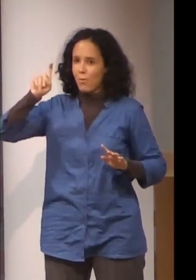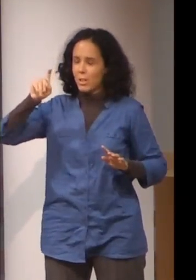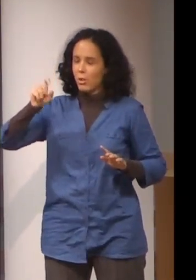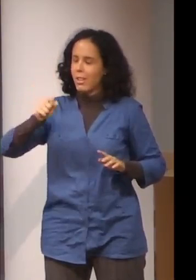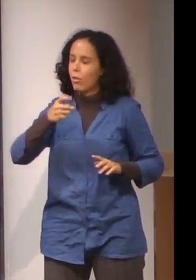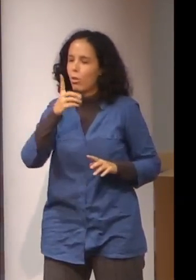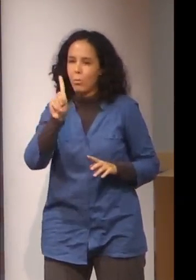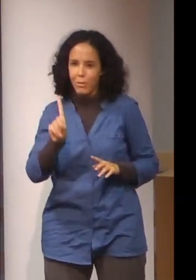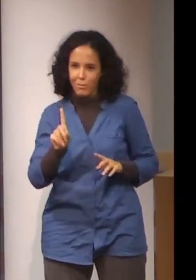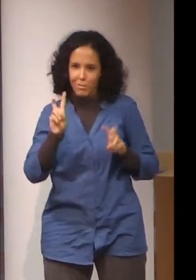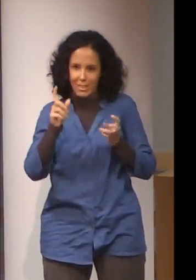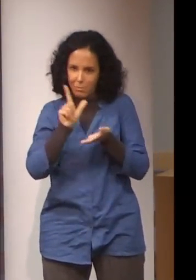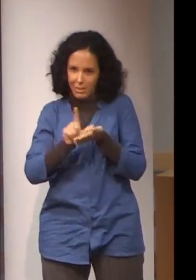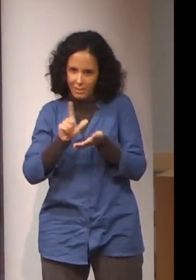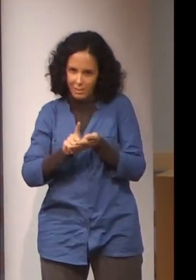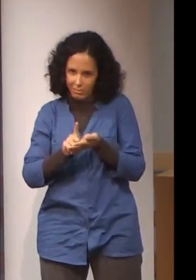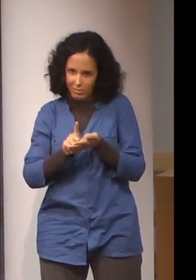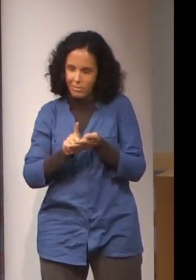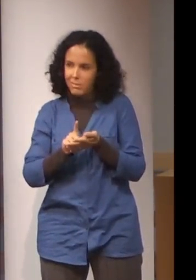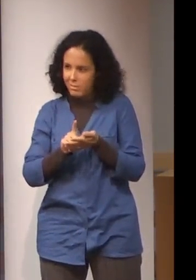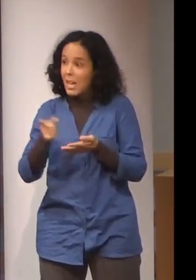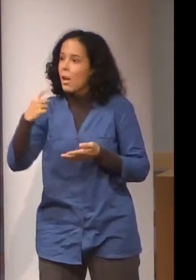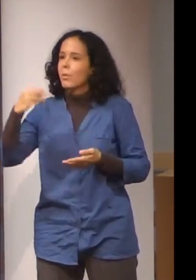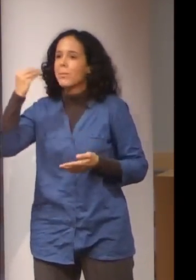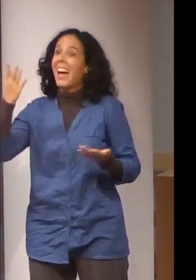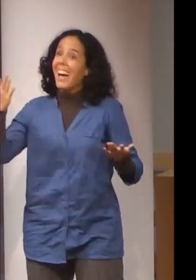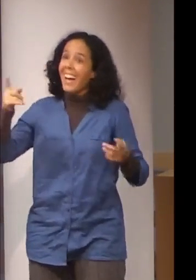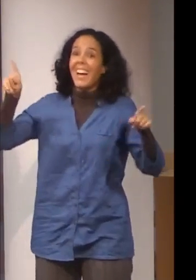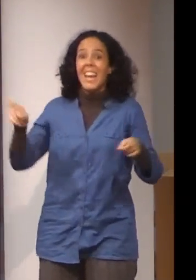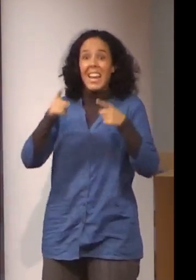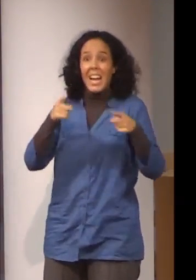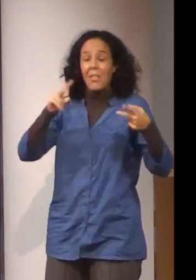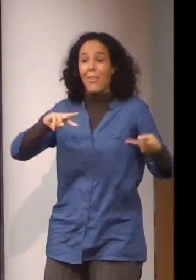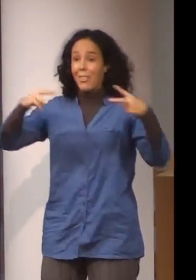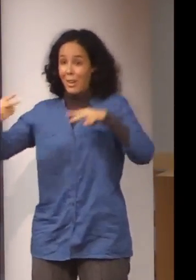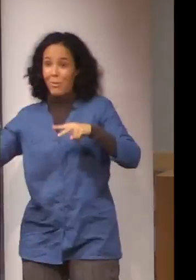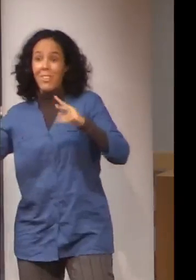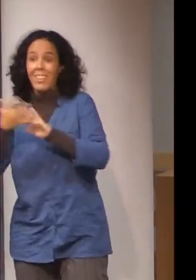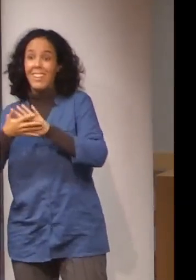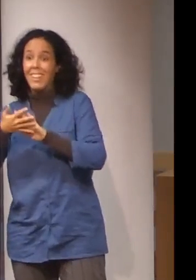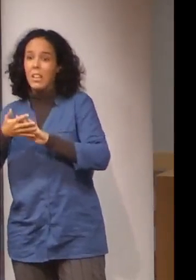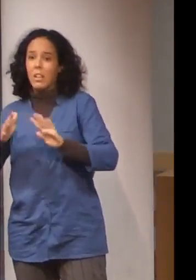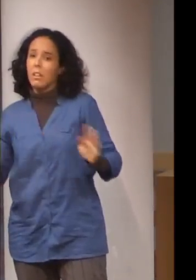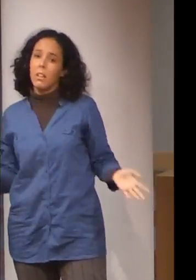de signos. El profesor número uno de esta asignatura